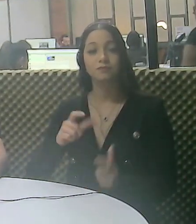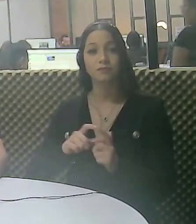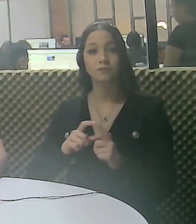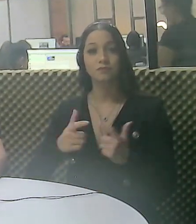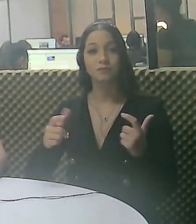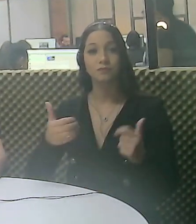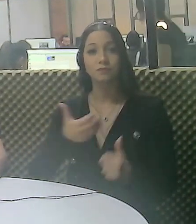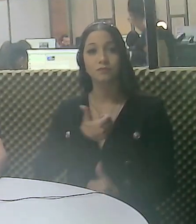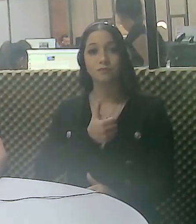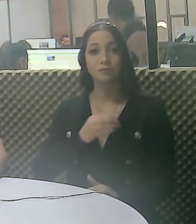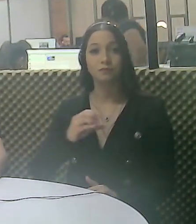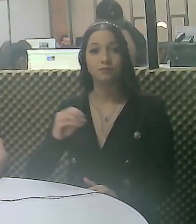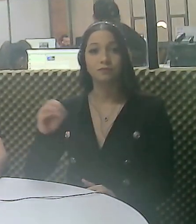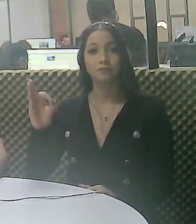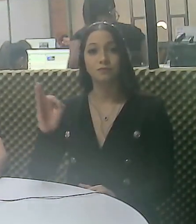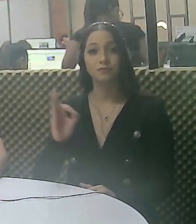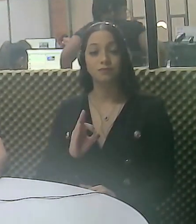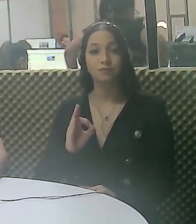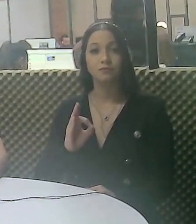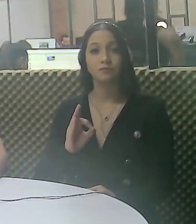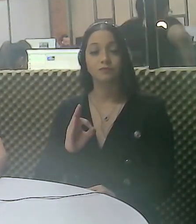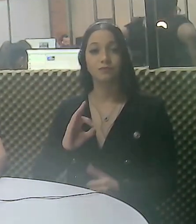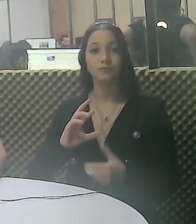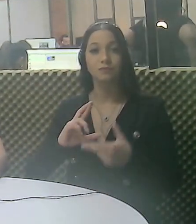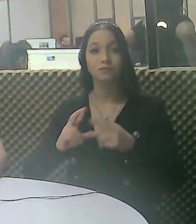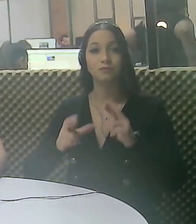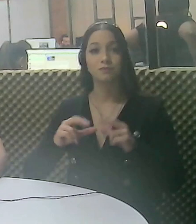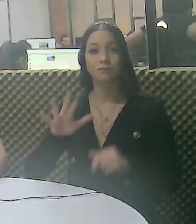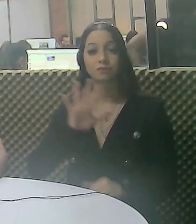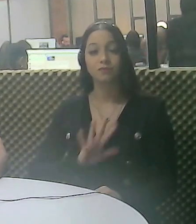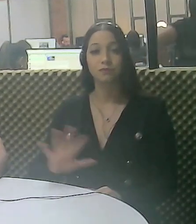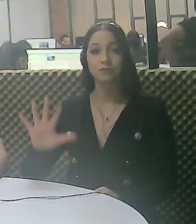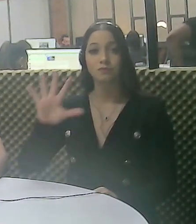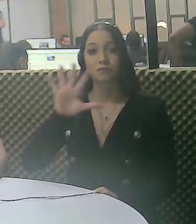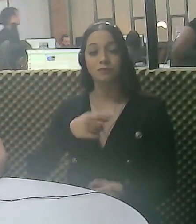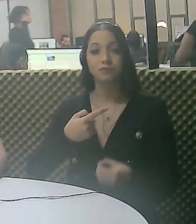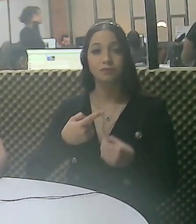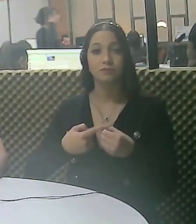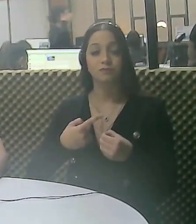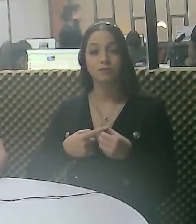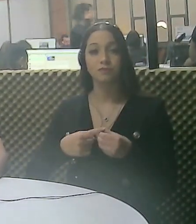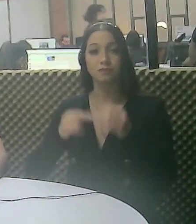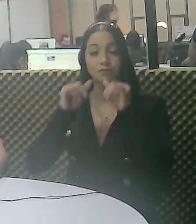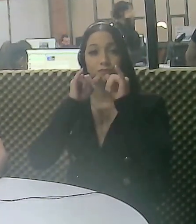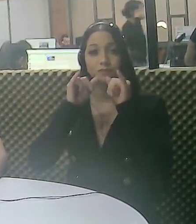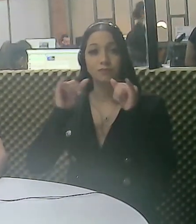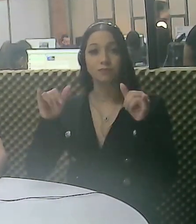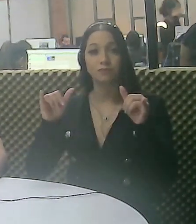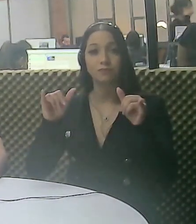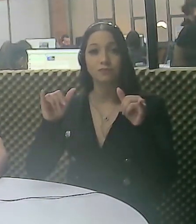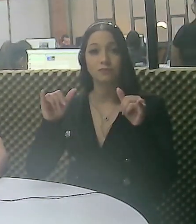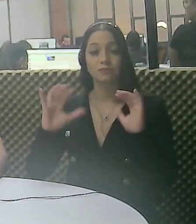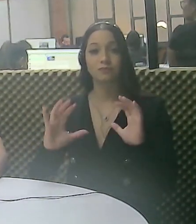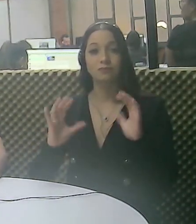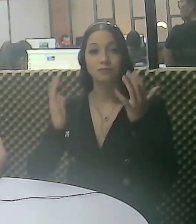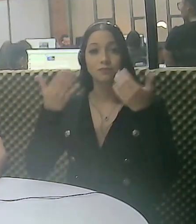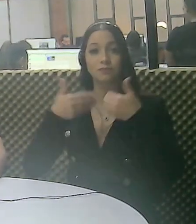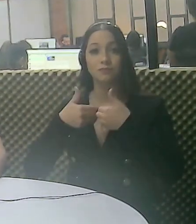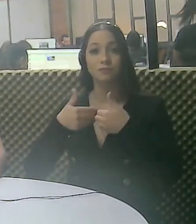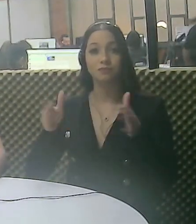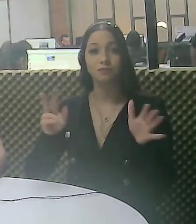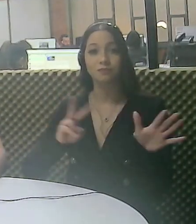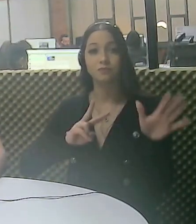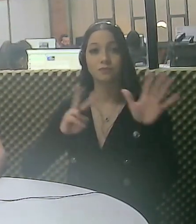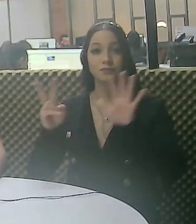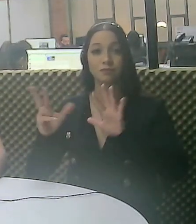para 100% da cobertura da coleta seletiva em toda a cidade. Os anúncios foram feitos durante cerimônia de abertura da